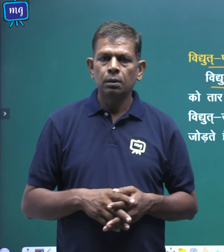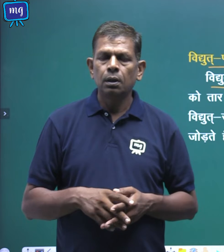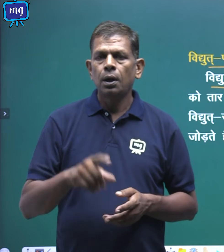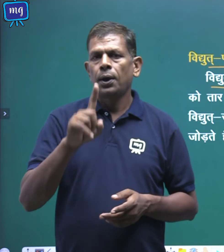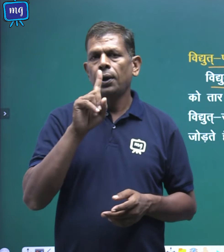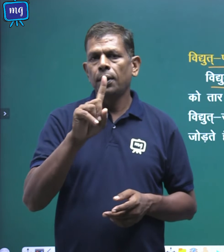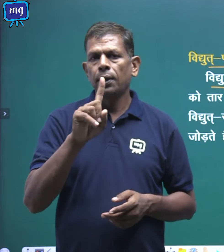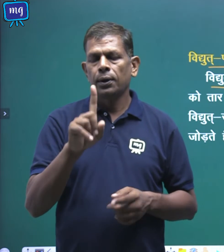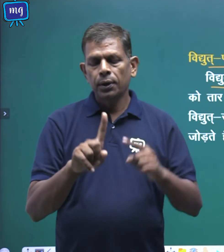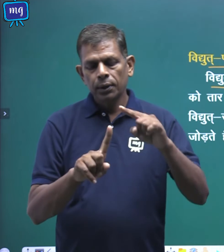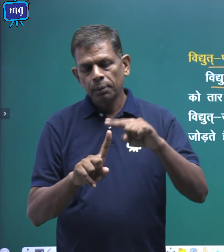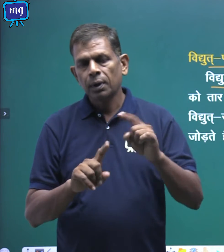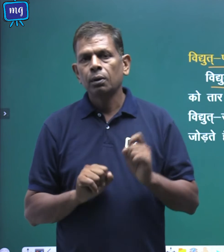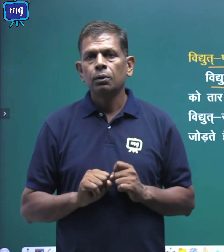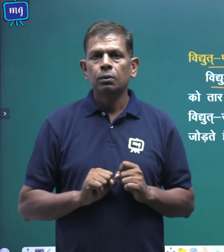एक टर्मिनल को